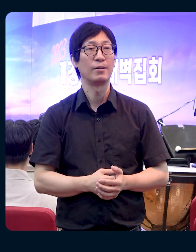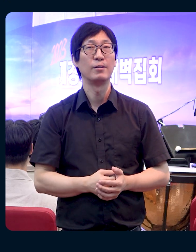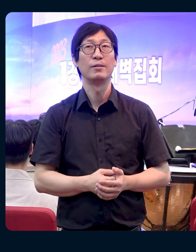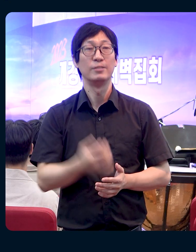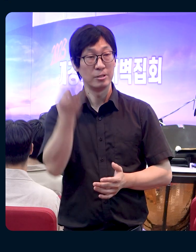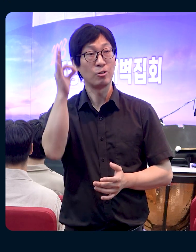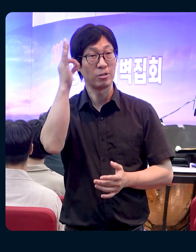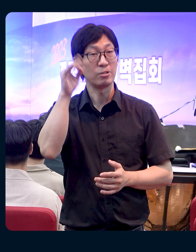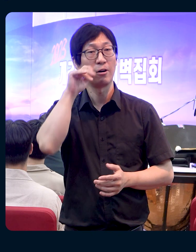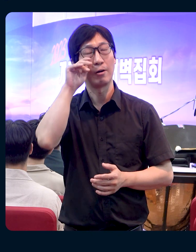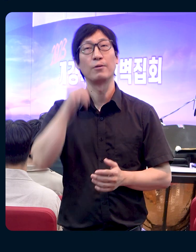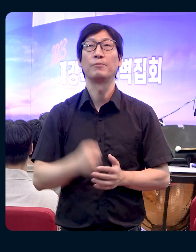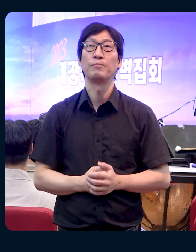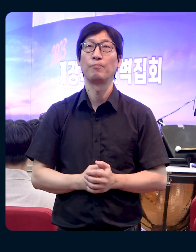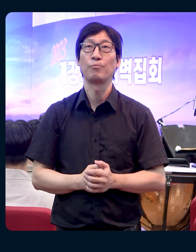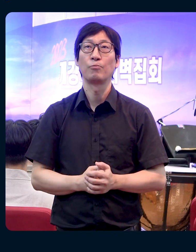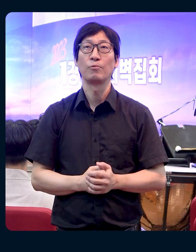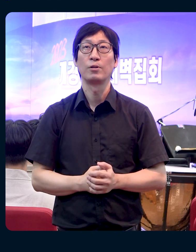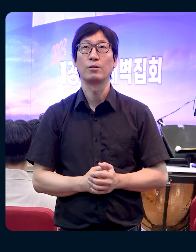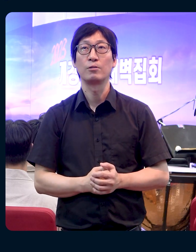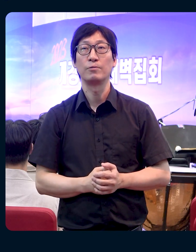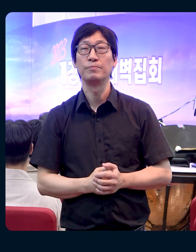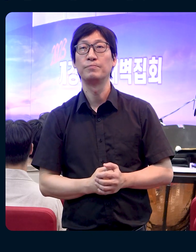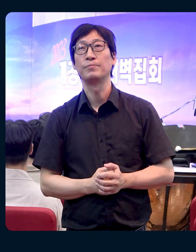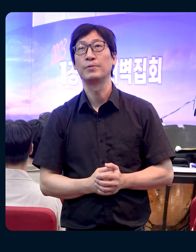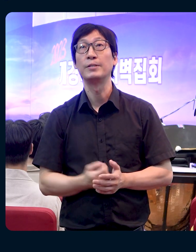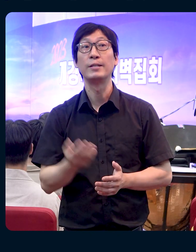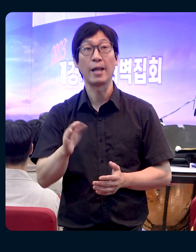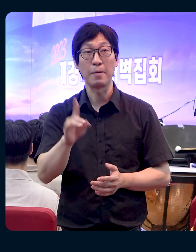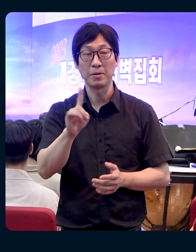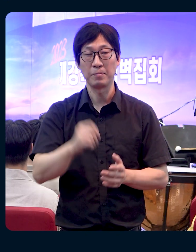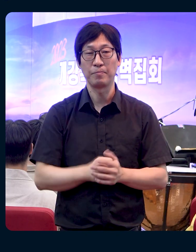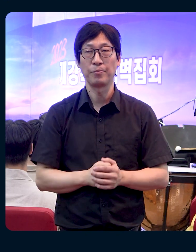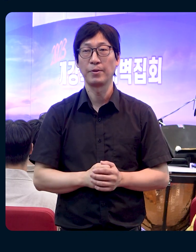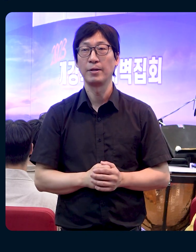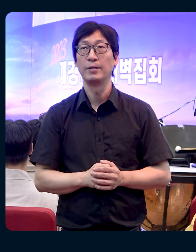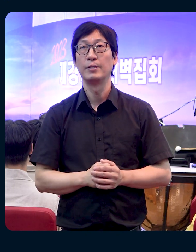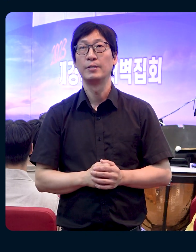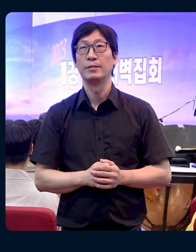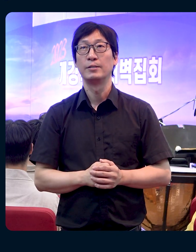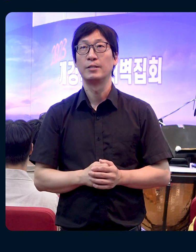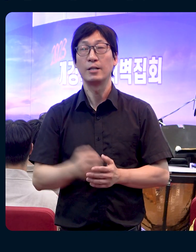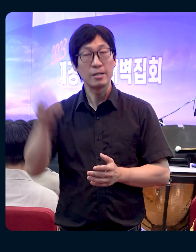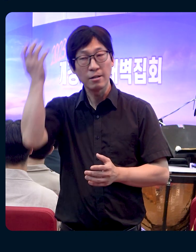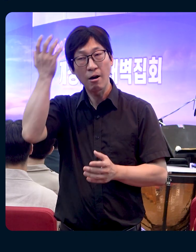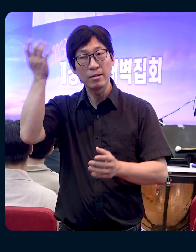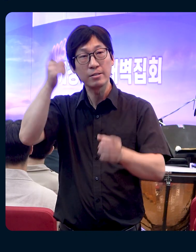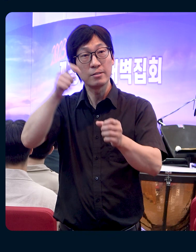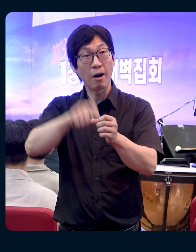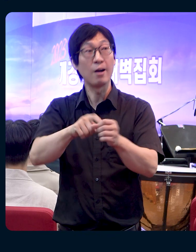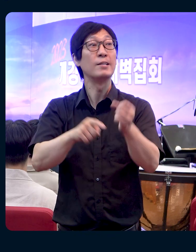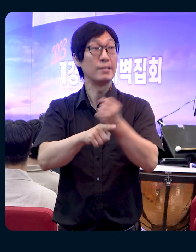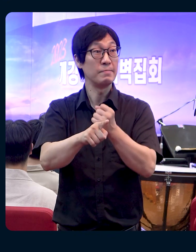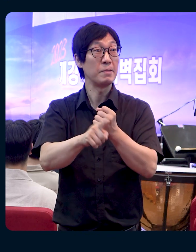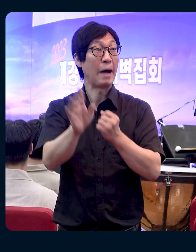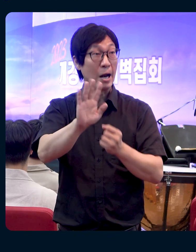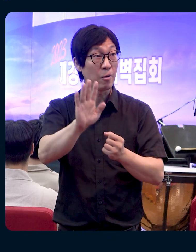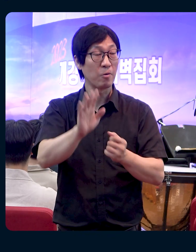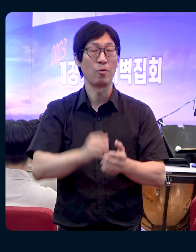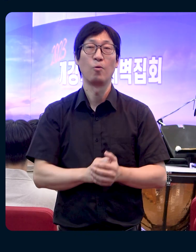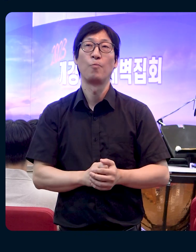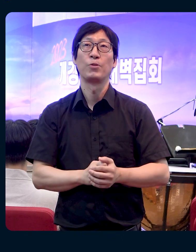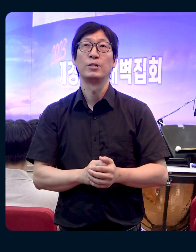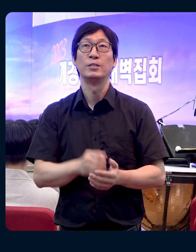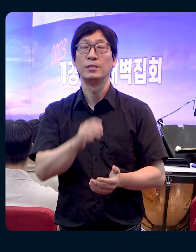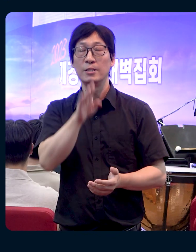당연히 그러한 부분이 없을 수는 없어요. 그러나 사실은 그런 영적인 부분 말고도요,